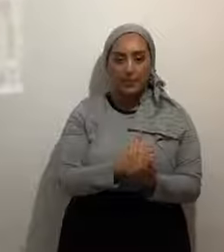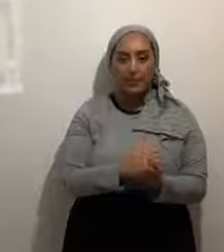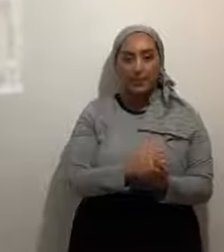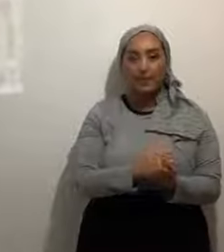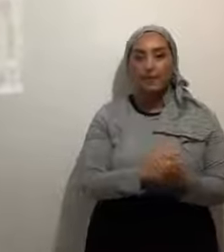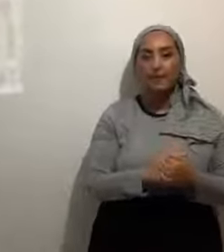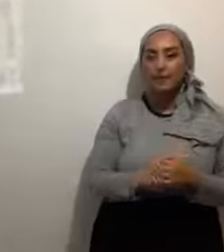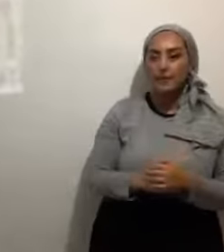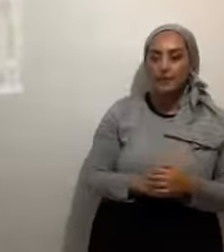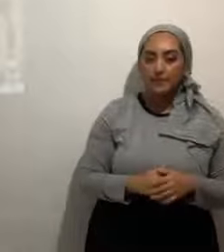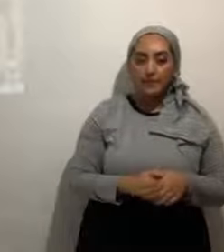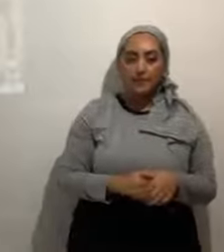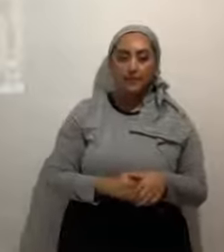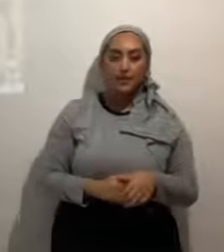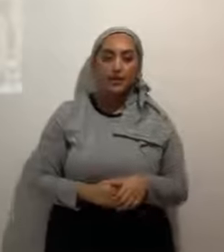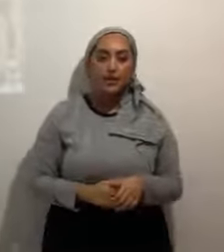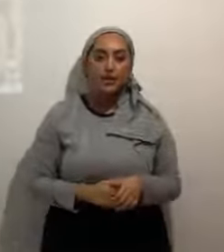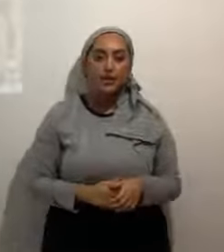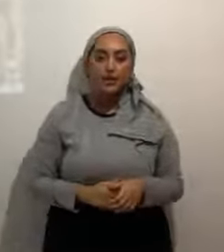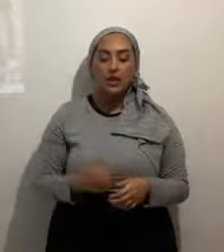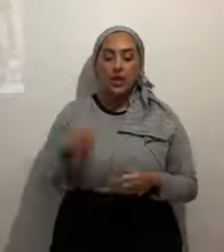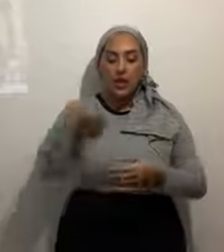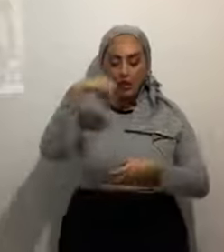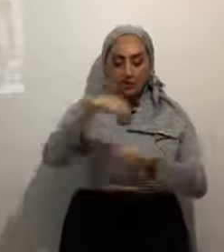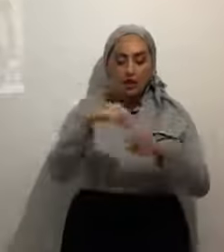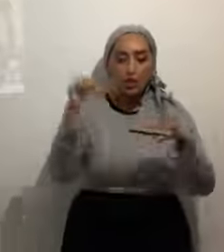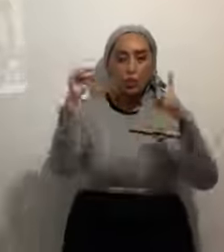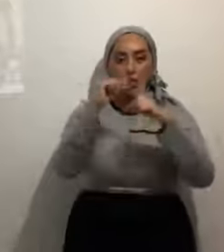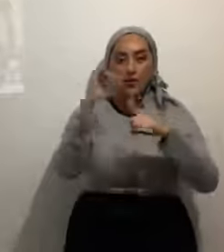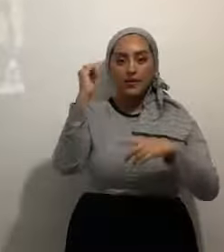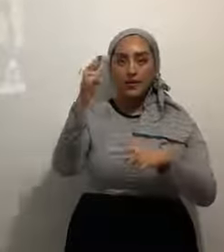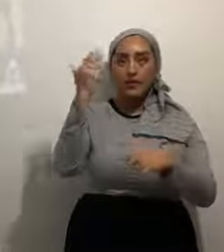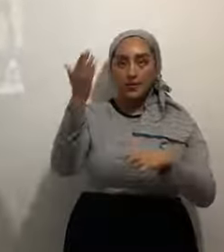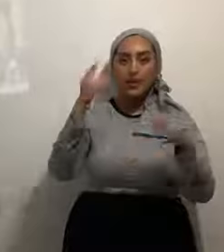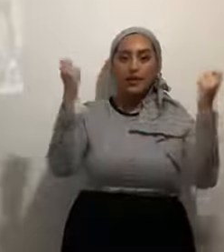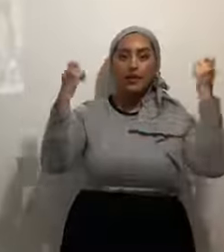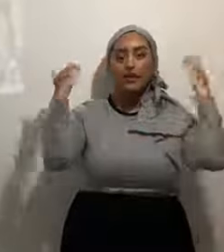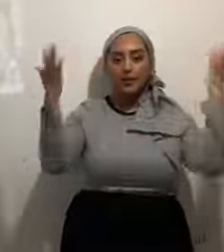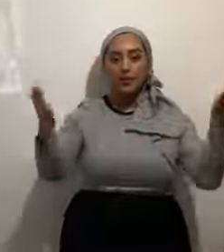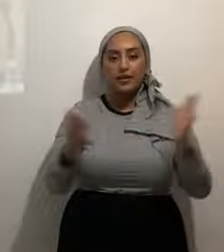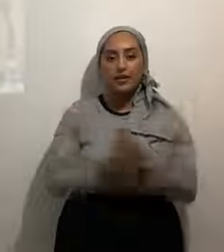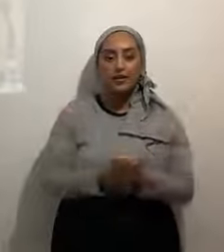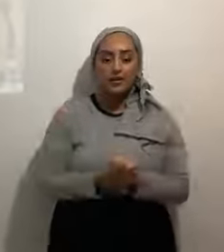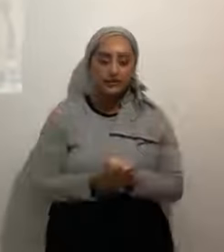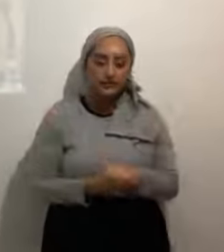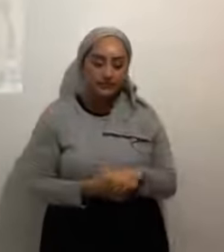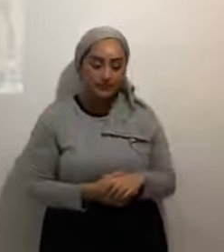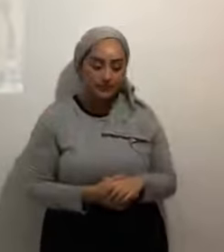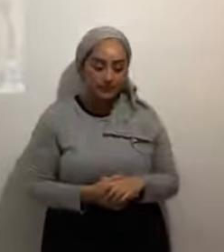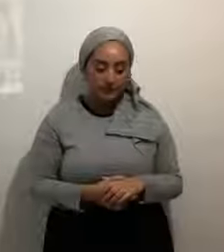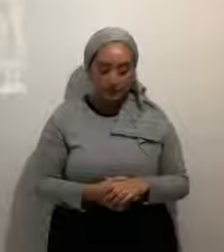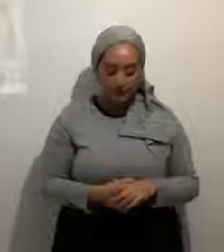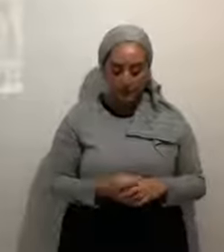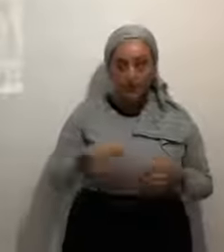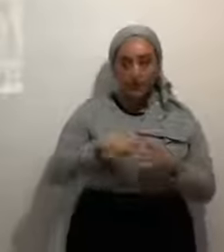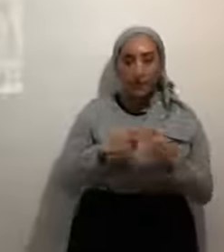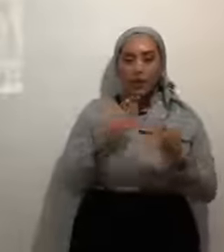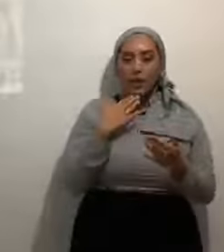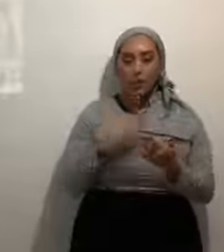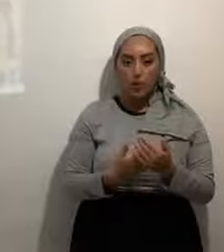beso, no se idolatra, es que está la palabra de Yahweh, aleluya. Bueno, entonces empezamos muy bien. Si vamos a hablar